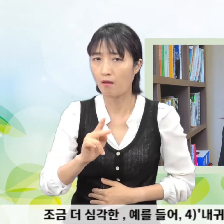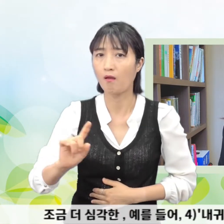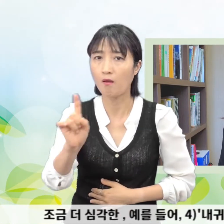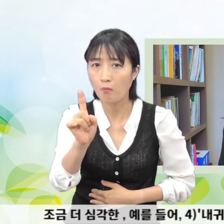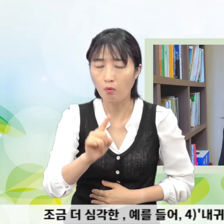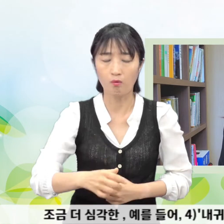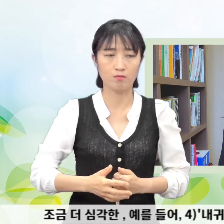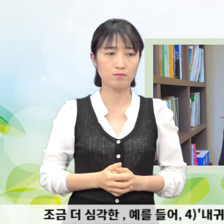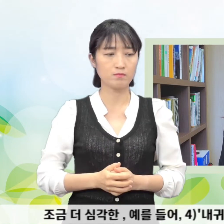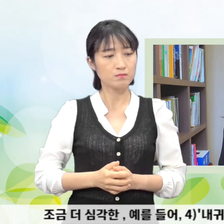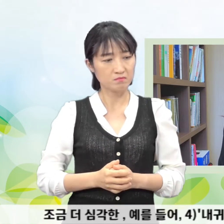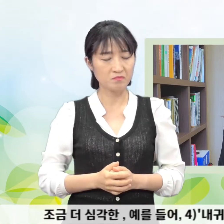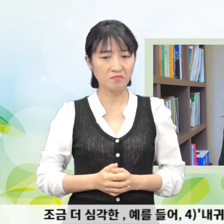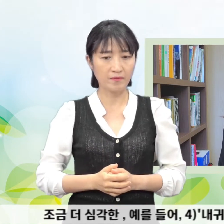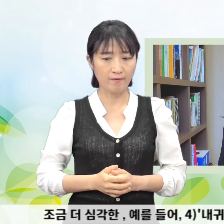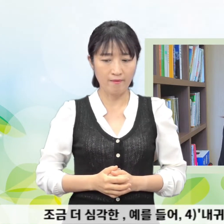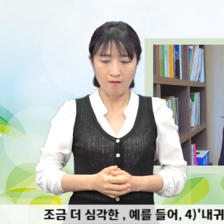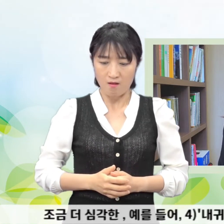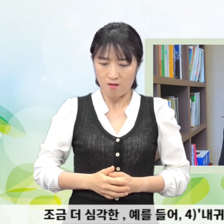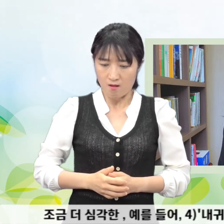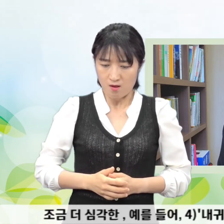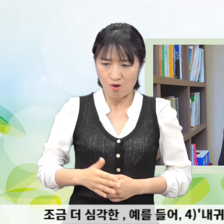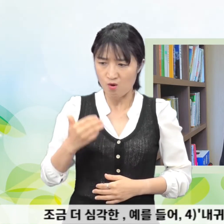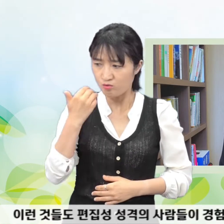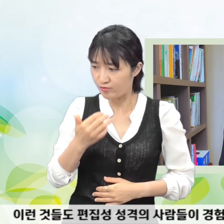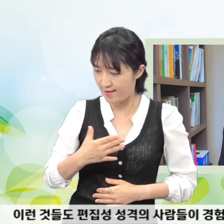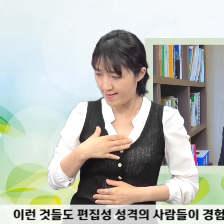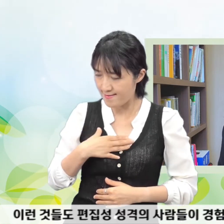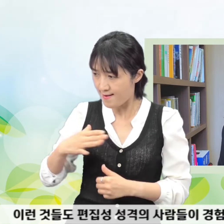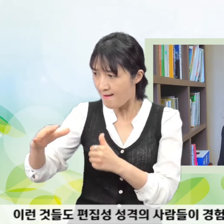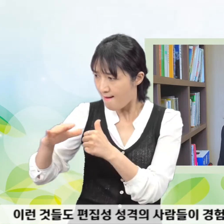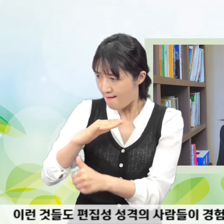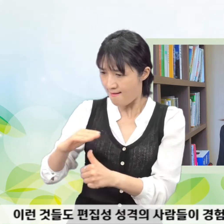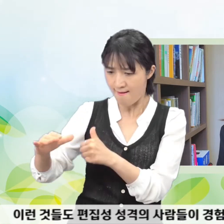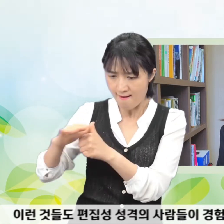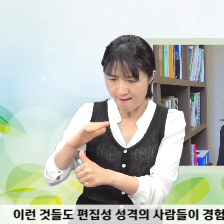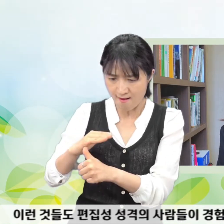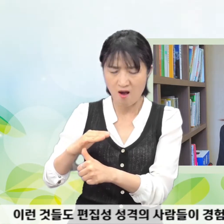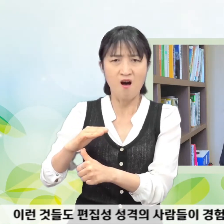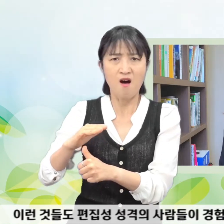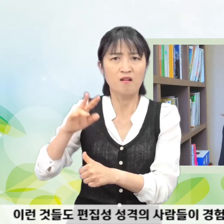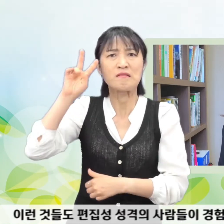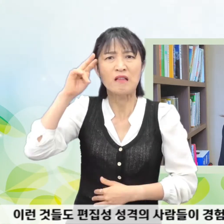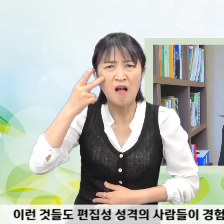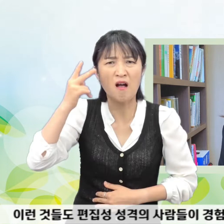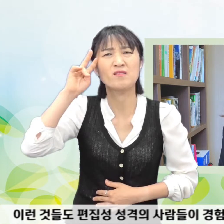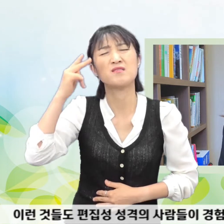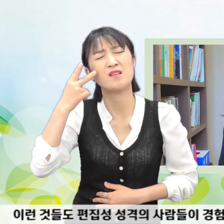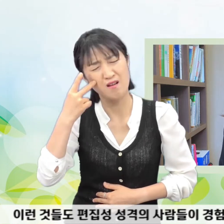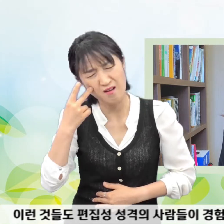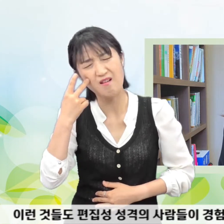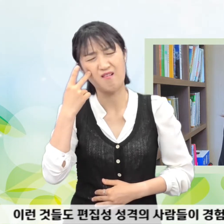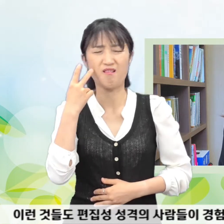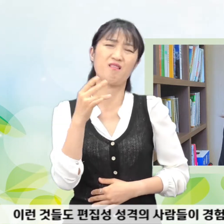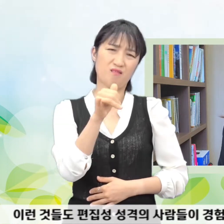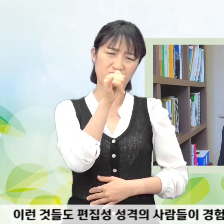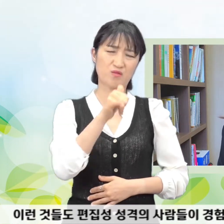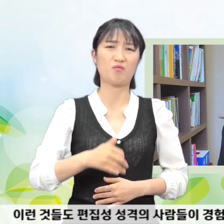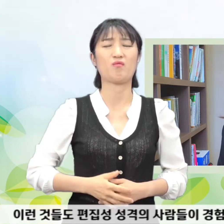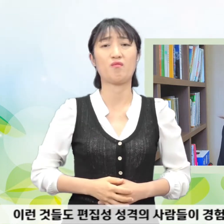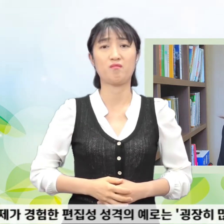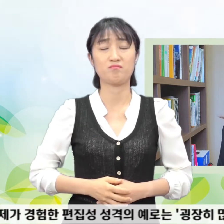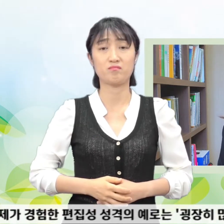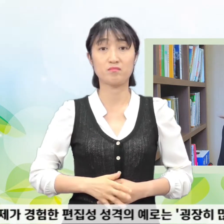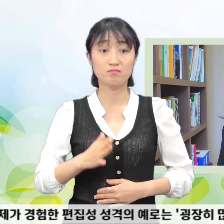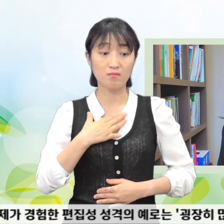예를 들어보면 내 귀에 도청장치가 있다. 이런 것들도 편집성 사람들이 경험하는 피해망상적인 부분인